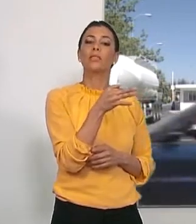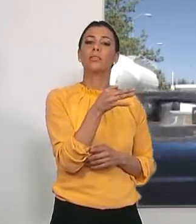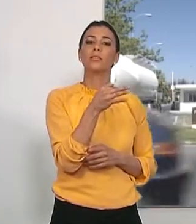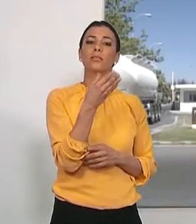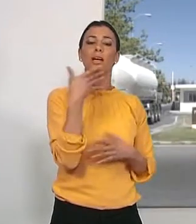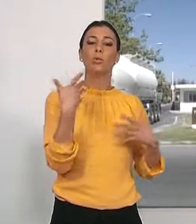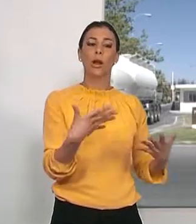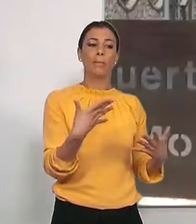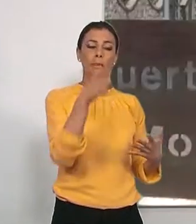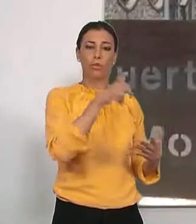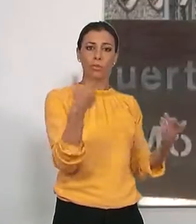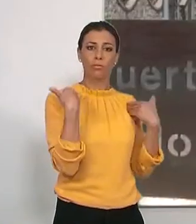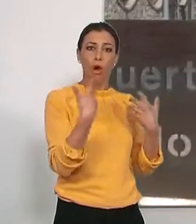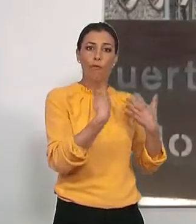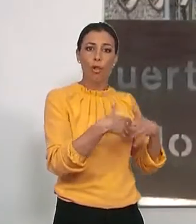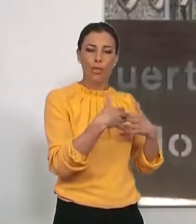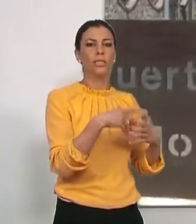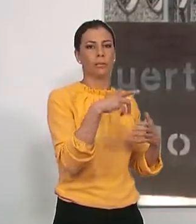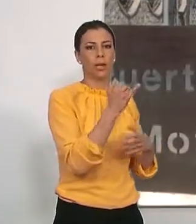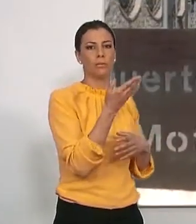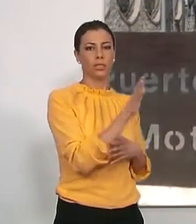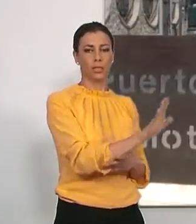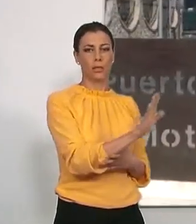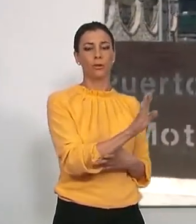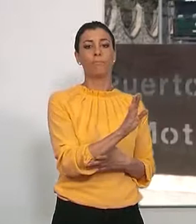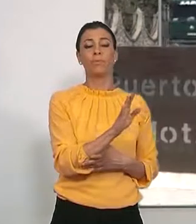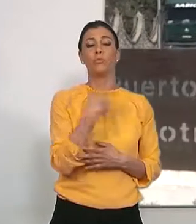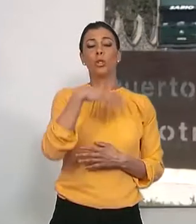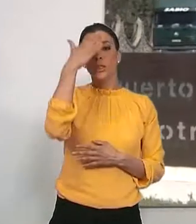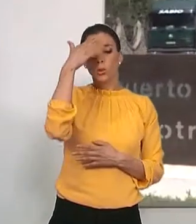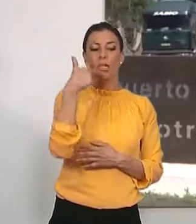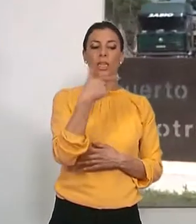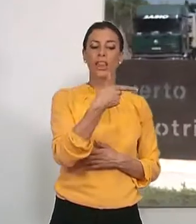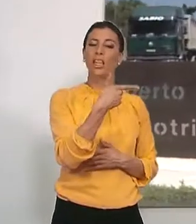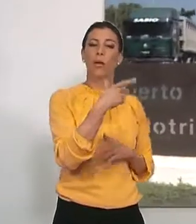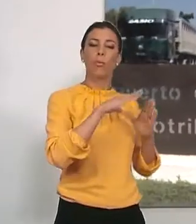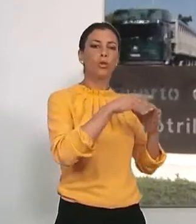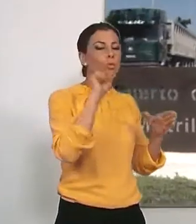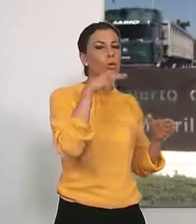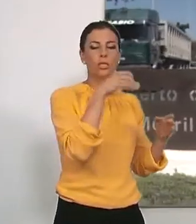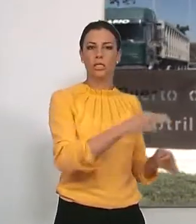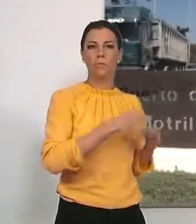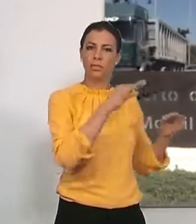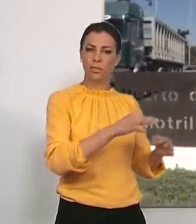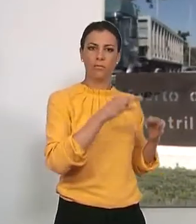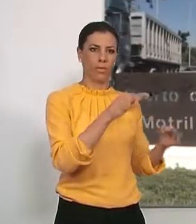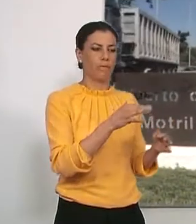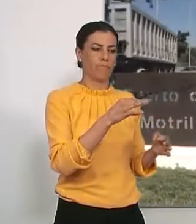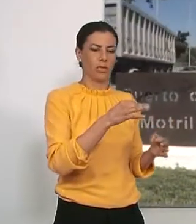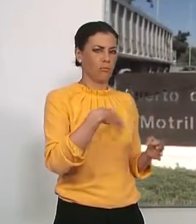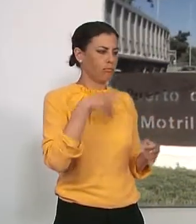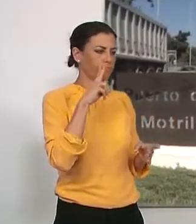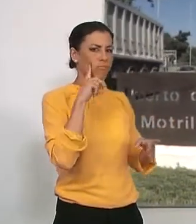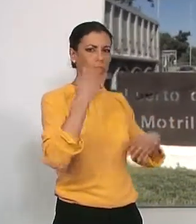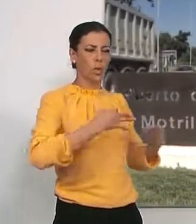junto a la actual en funciones el titular de la autoridad a portugal y ha comentado que en el puerto de motril siempre se ha